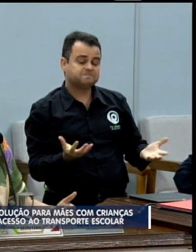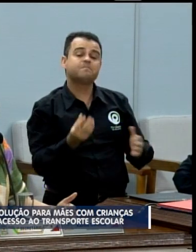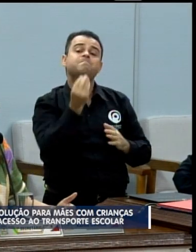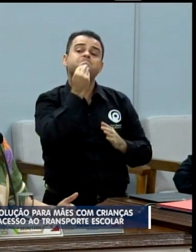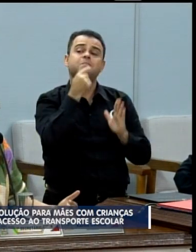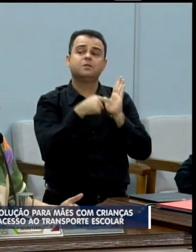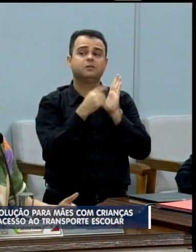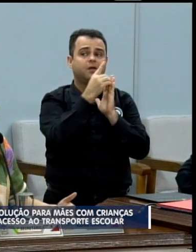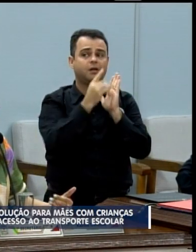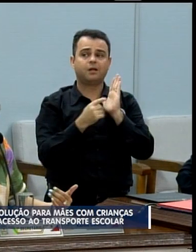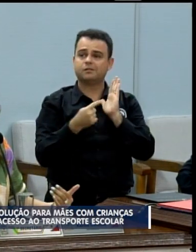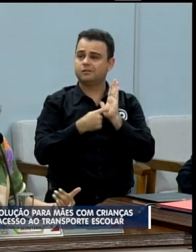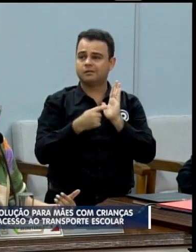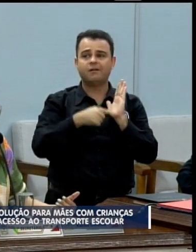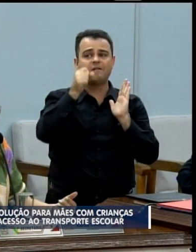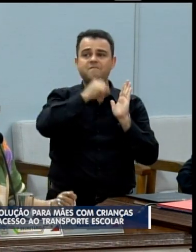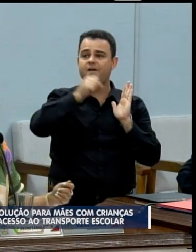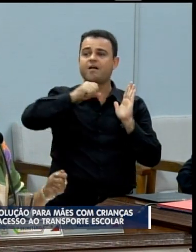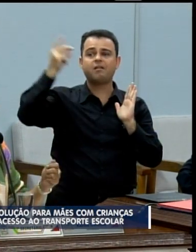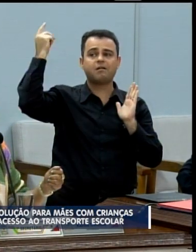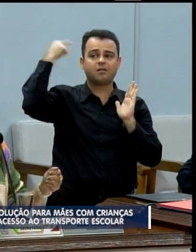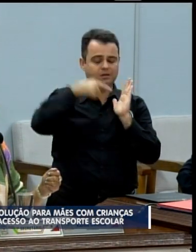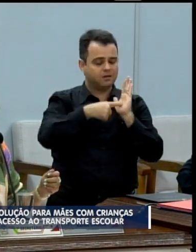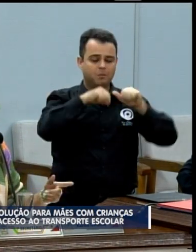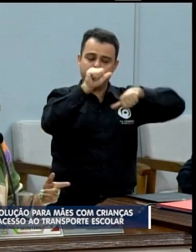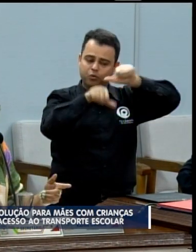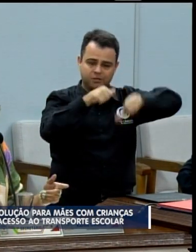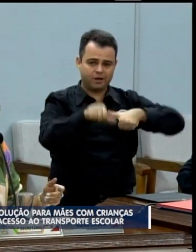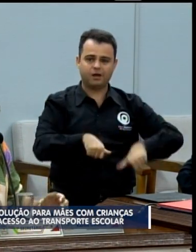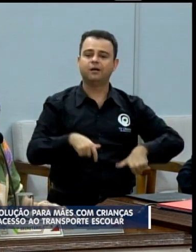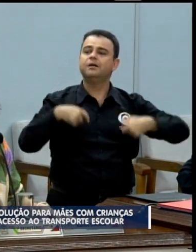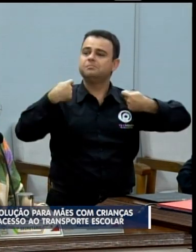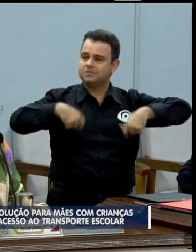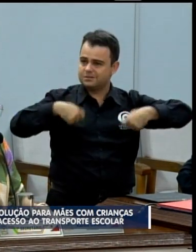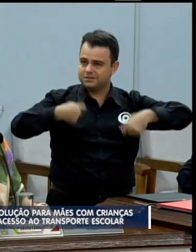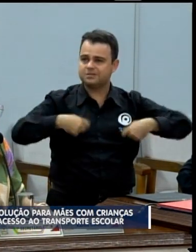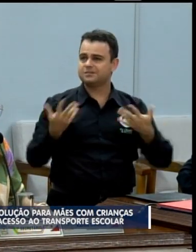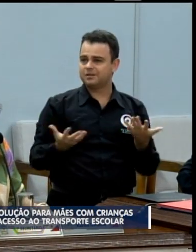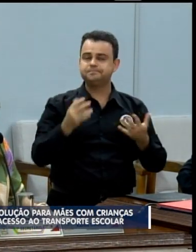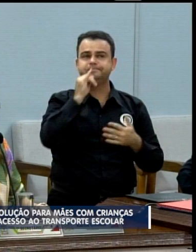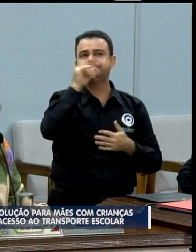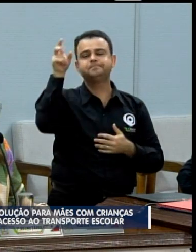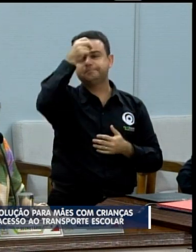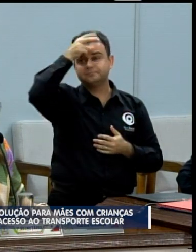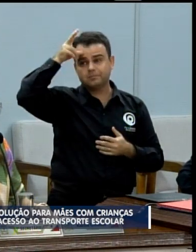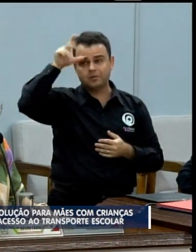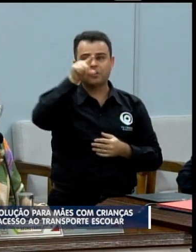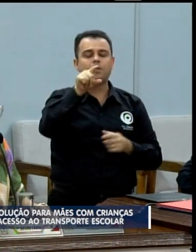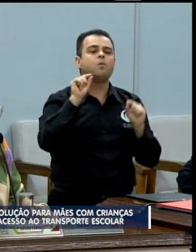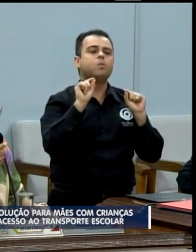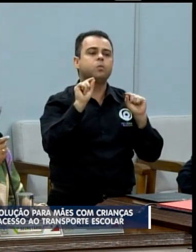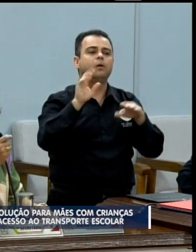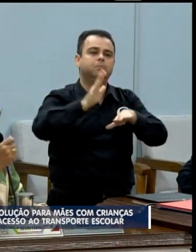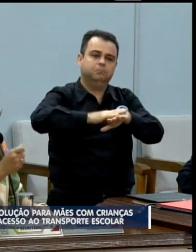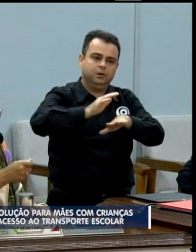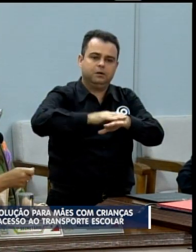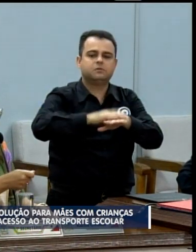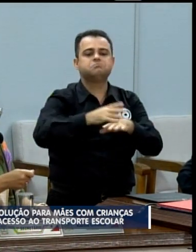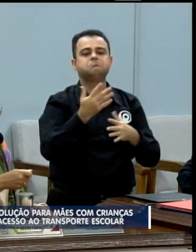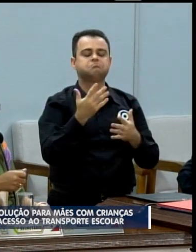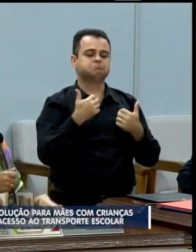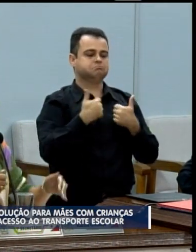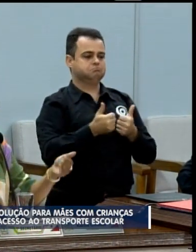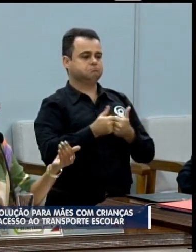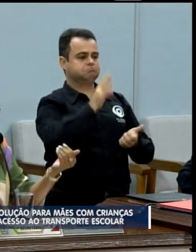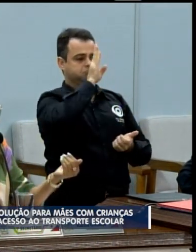está ultrapassado, tem que ser revisto, porque se a educação gasta na compra do transporte público, nos